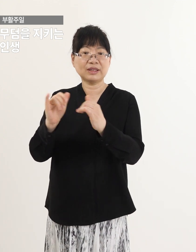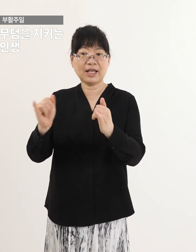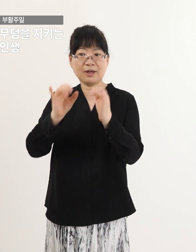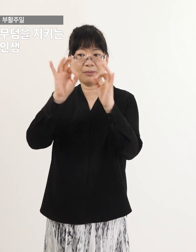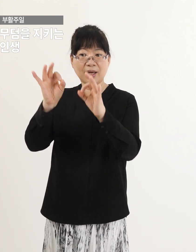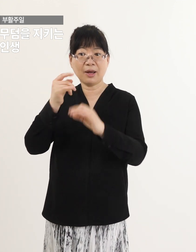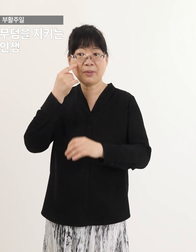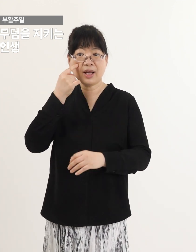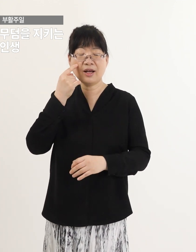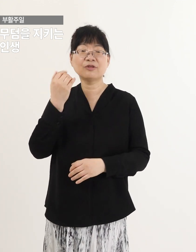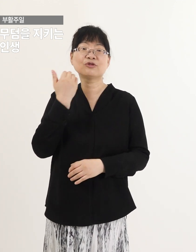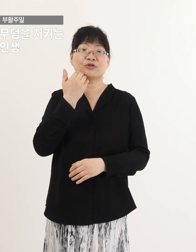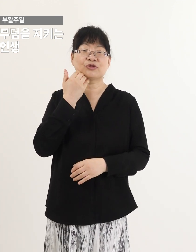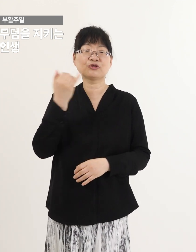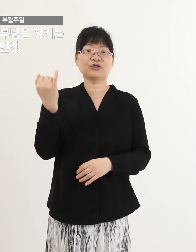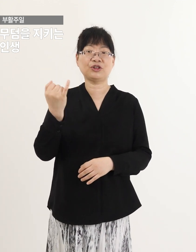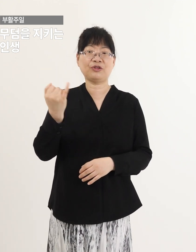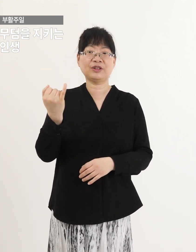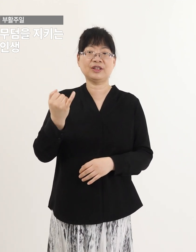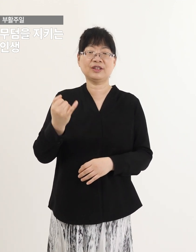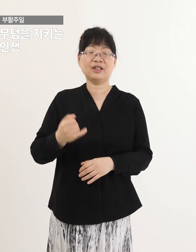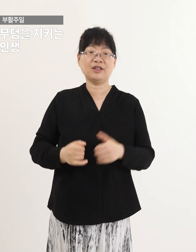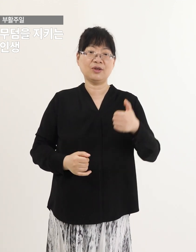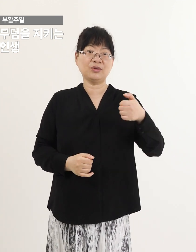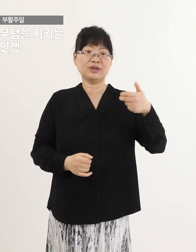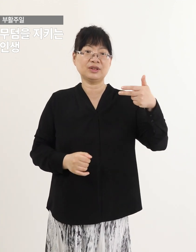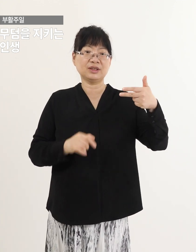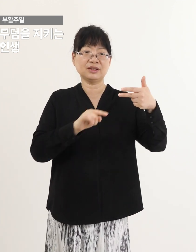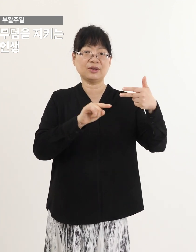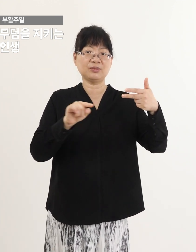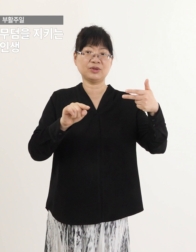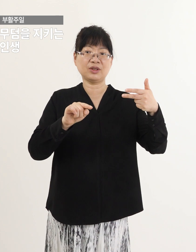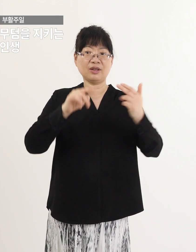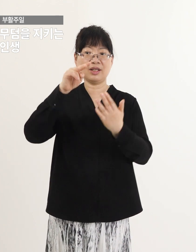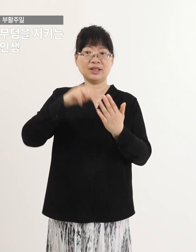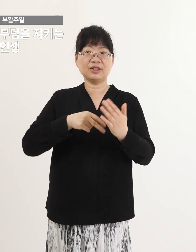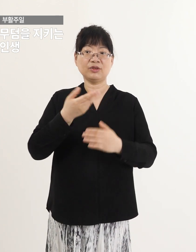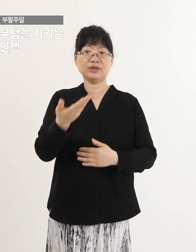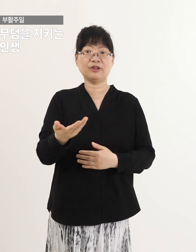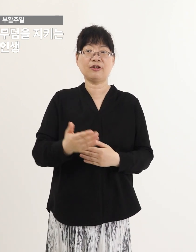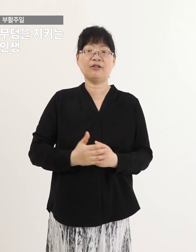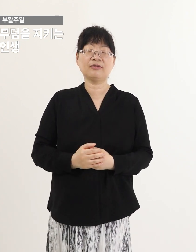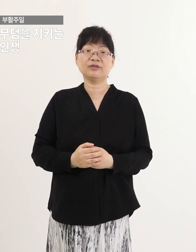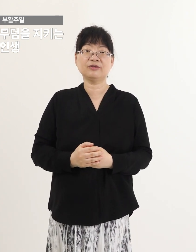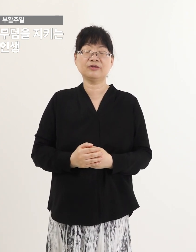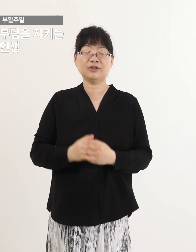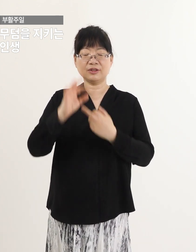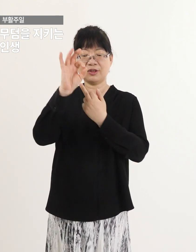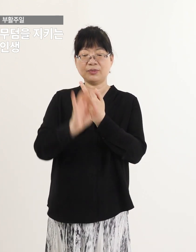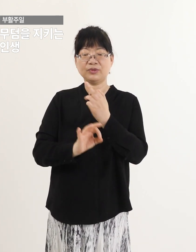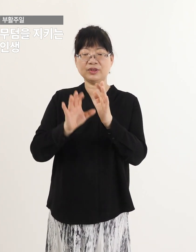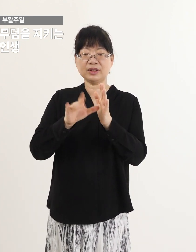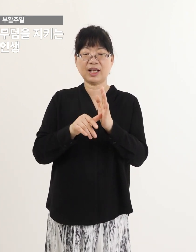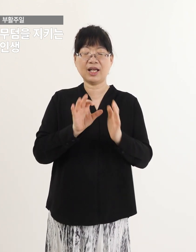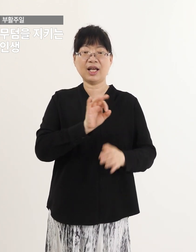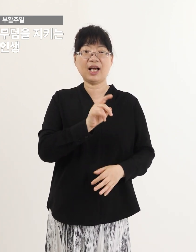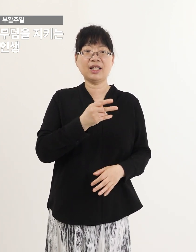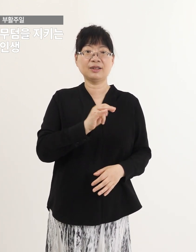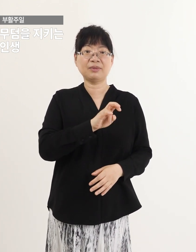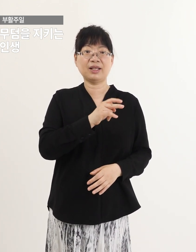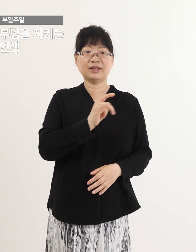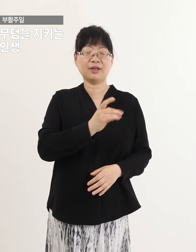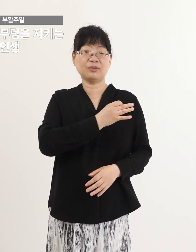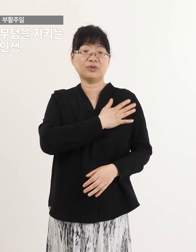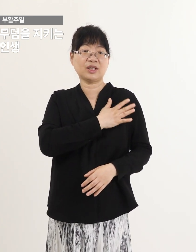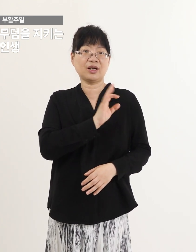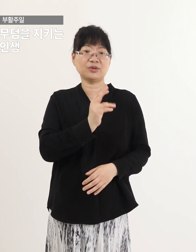여인들입니다. 자, 몇 절을 보시냐면 57절부터 제가 쭉 읽겠습니다. 저물었을 때 아리마대의 부자